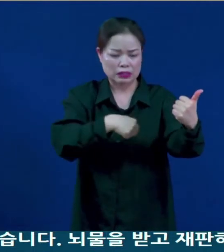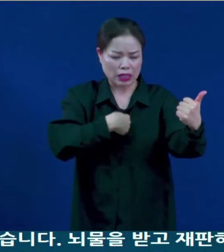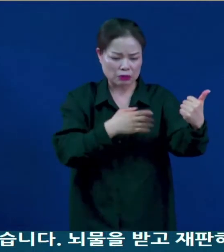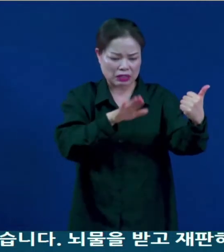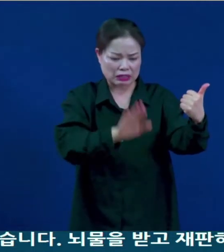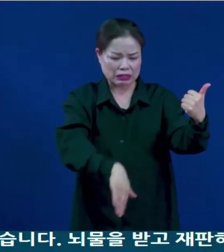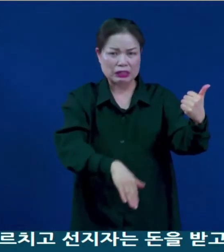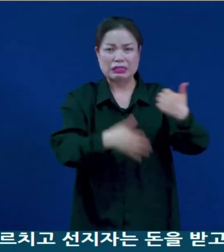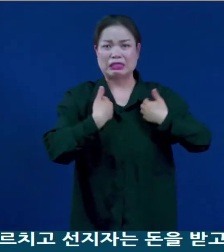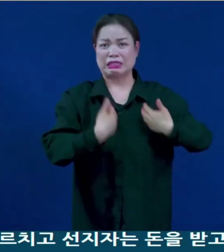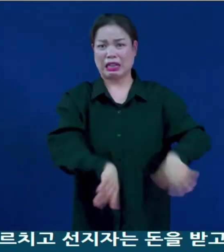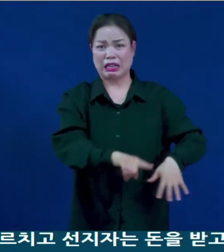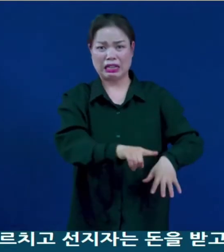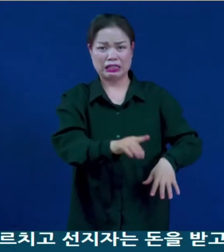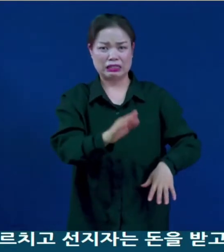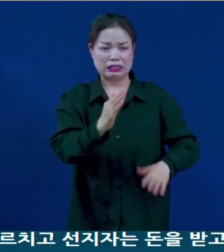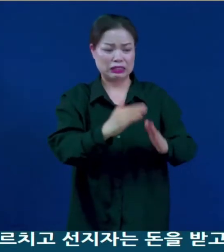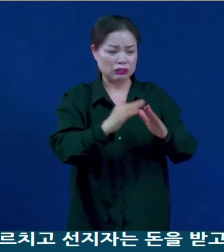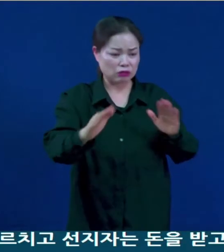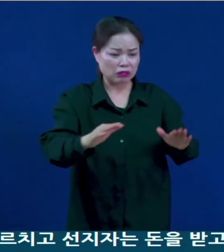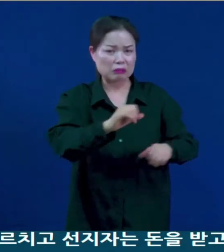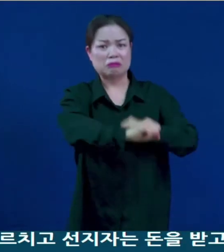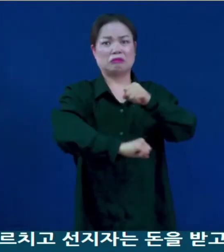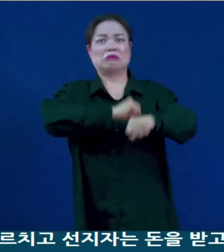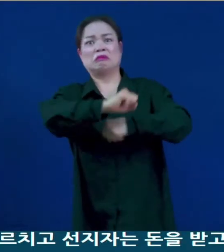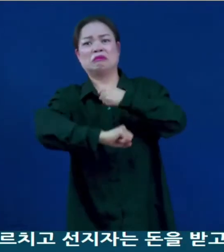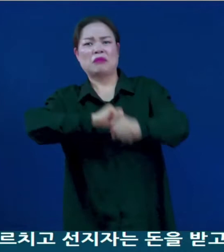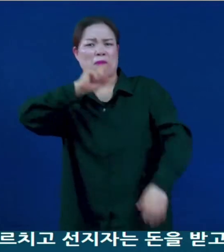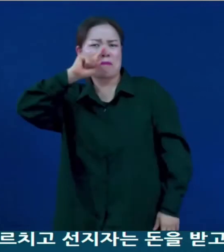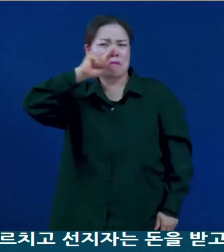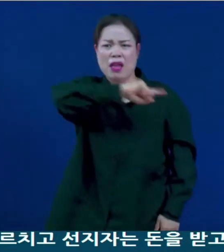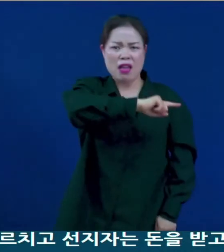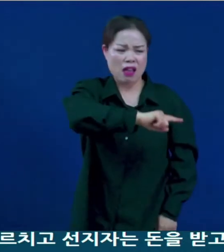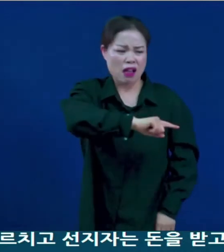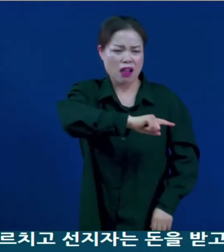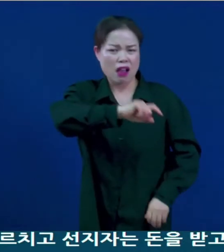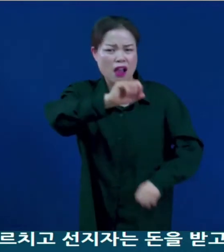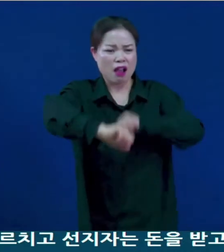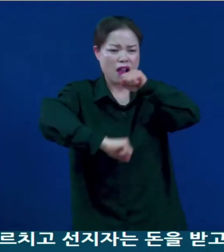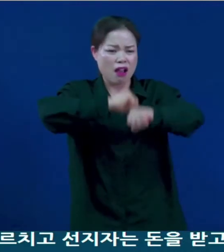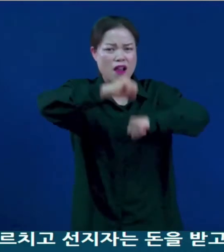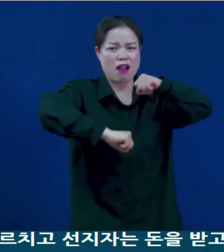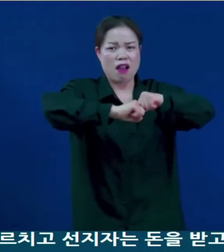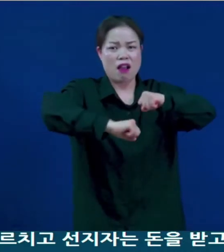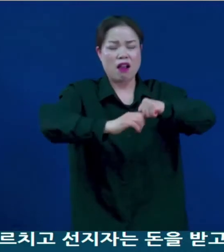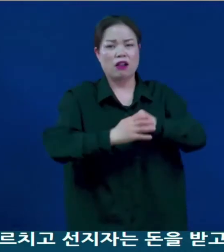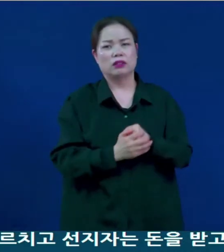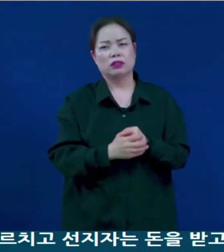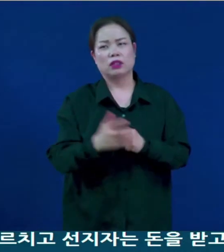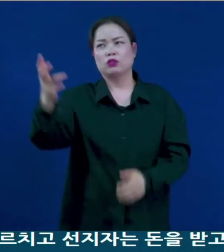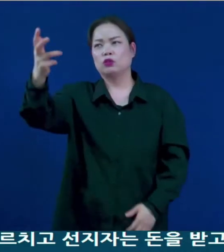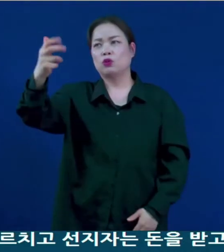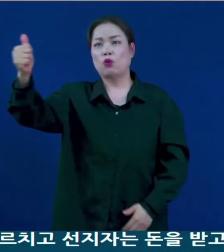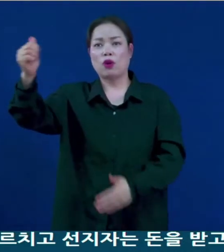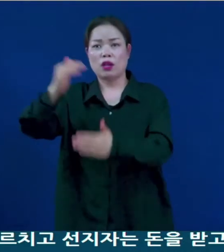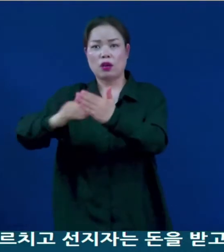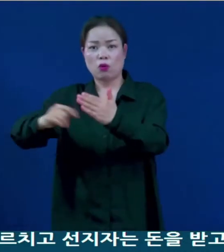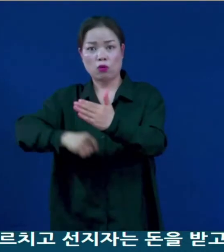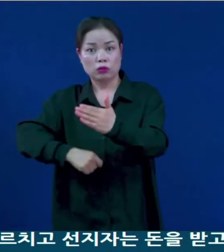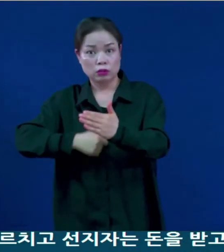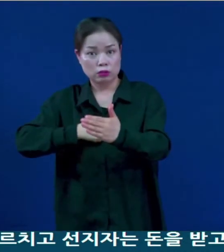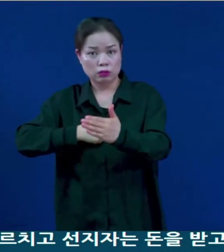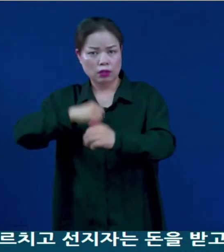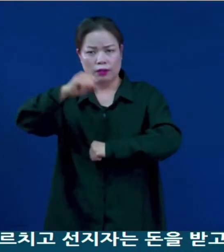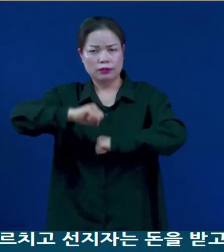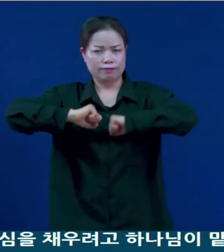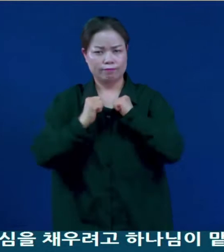약한 이웃에게 멋대로 악하게 휘둘렀습니다. 그것이 여호와의 공의를 행하지 않은